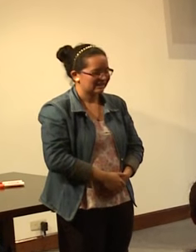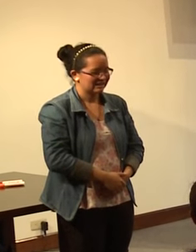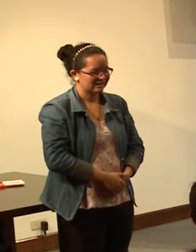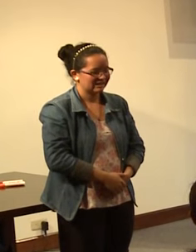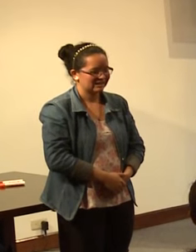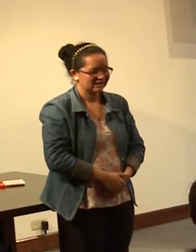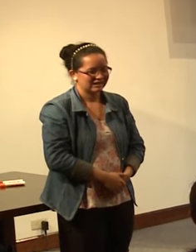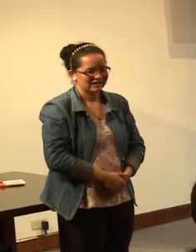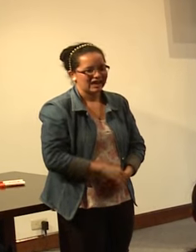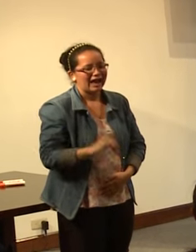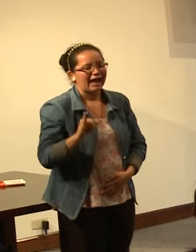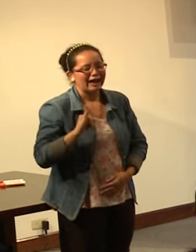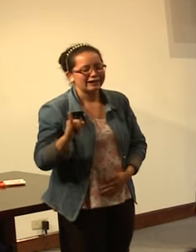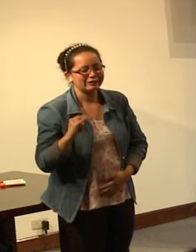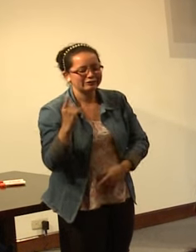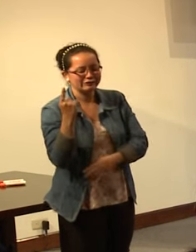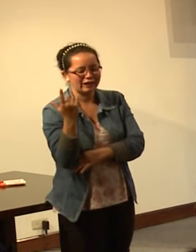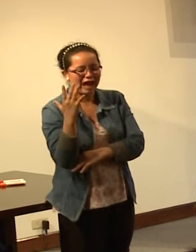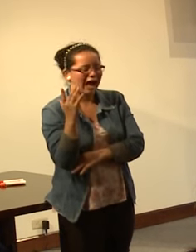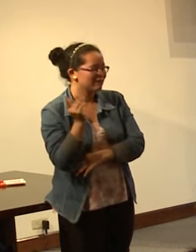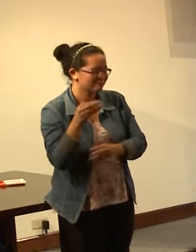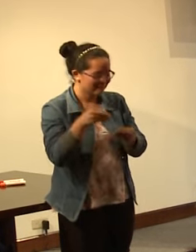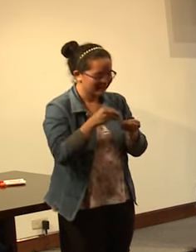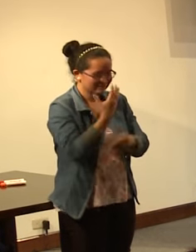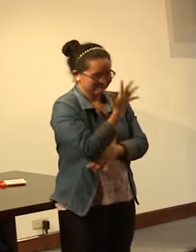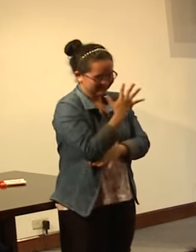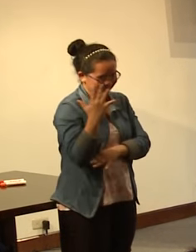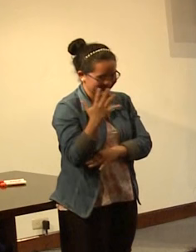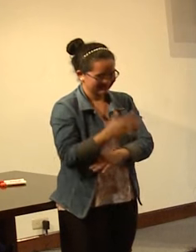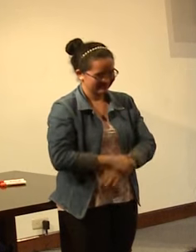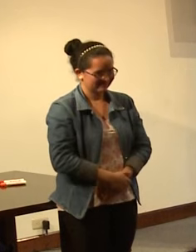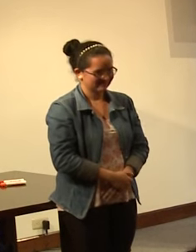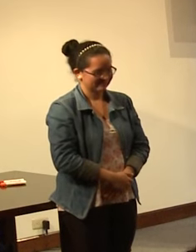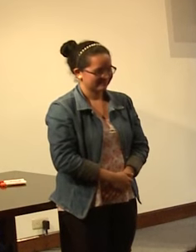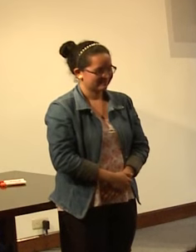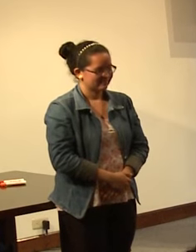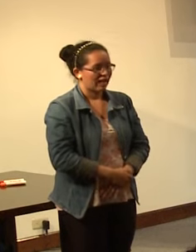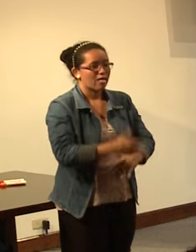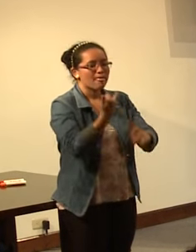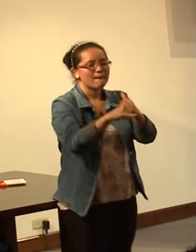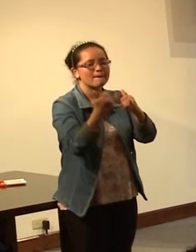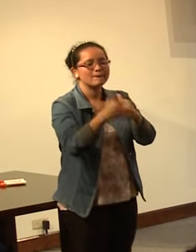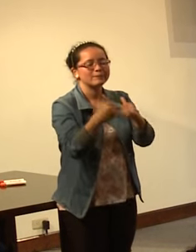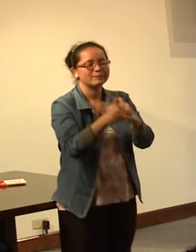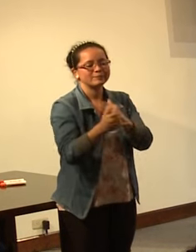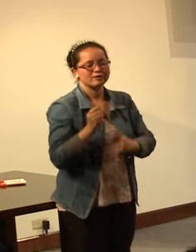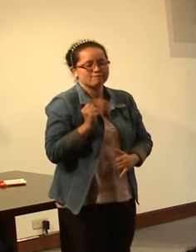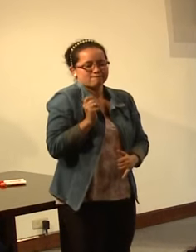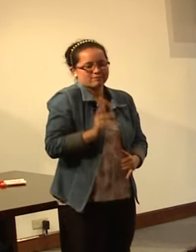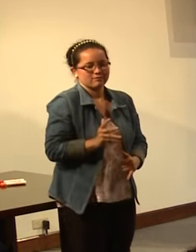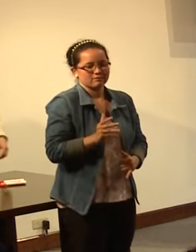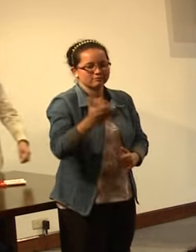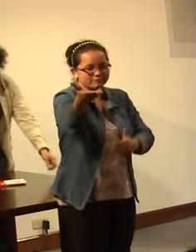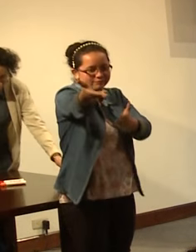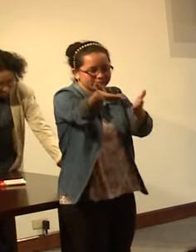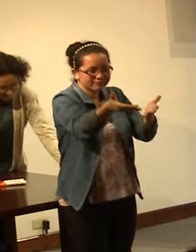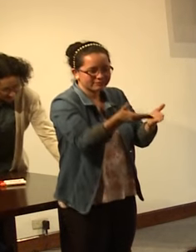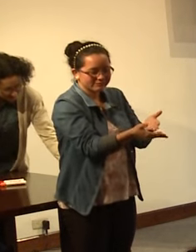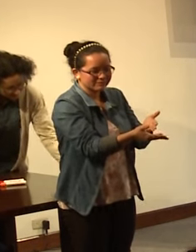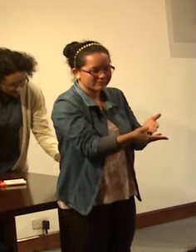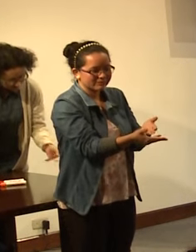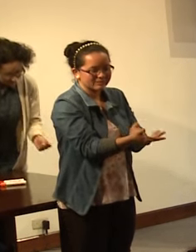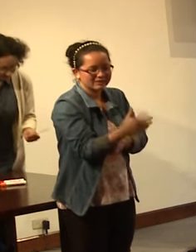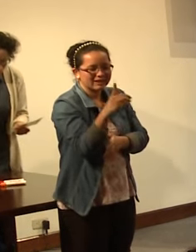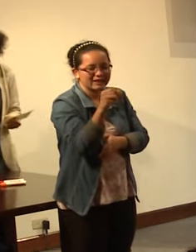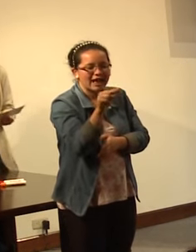bien. Tenemos una última descripción. Quisiéramos hacerlas todas, pero espérate que le vamos a dar la palabra. Si quieres, ahorita la hacemos.